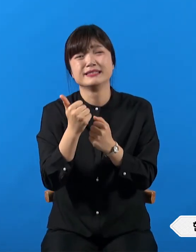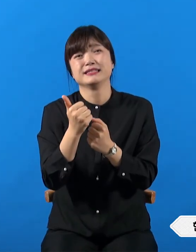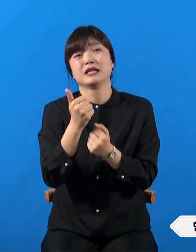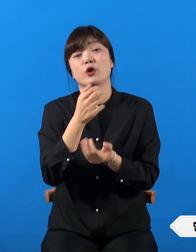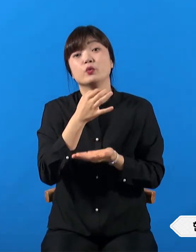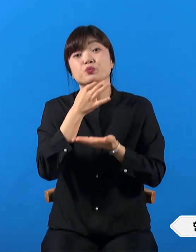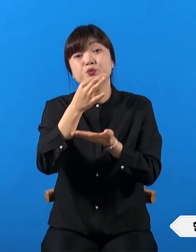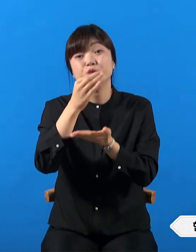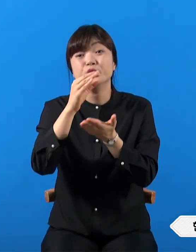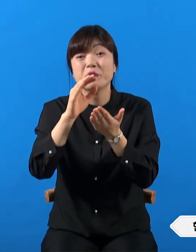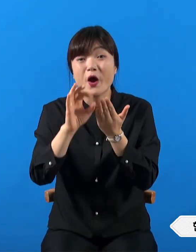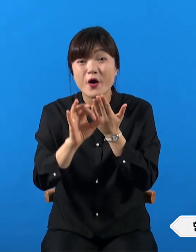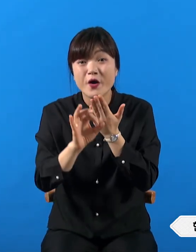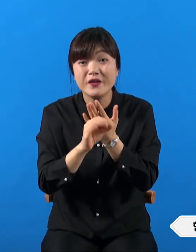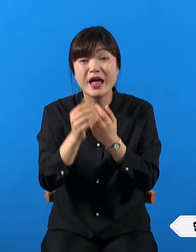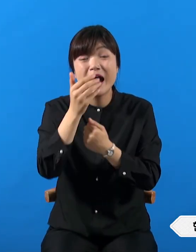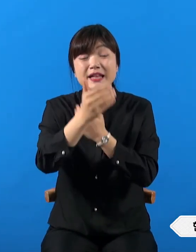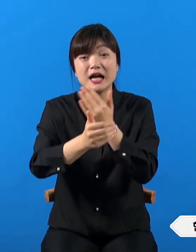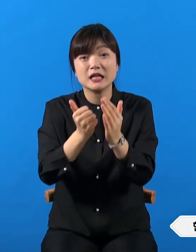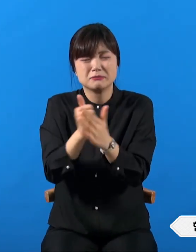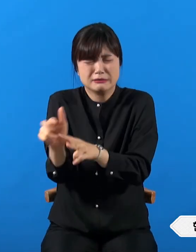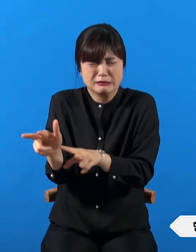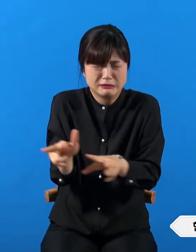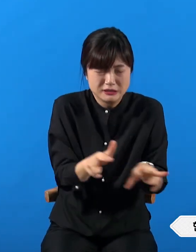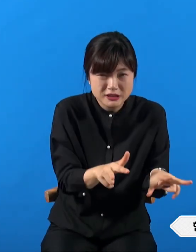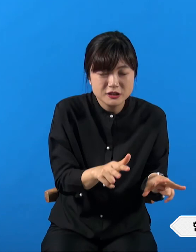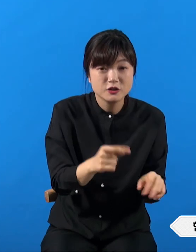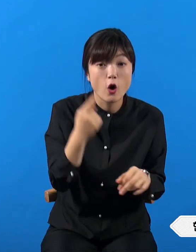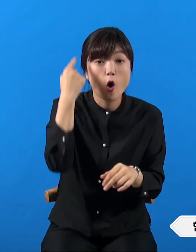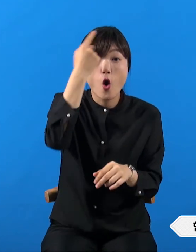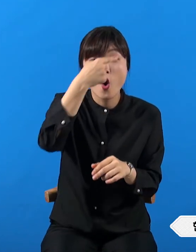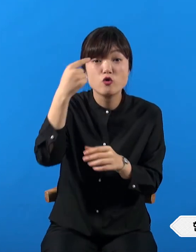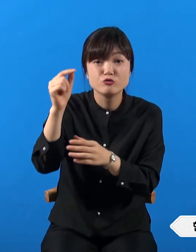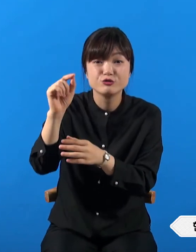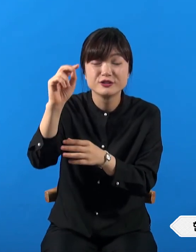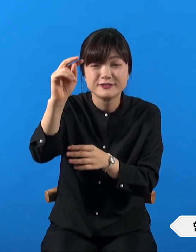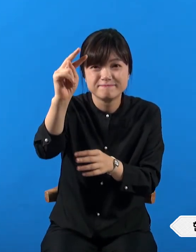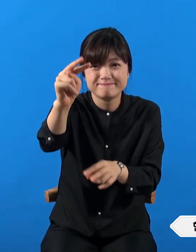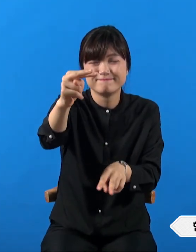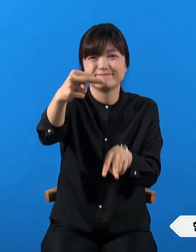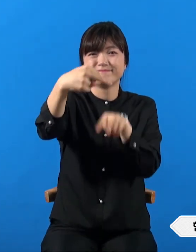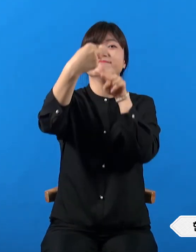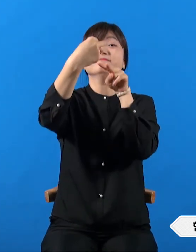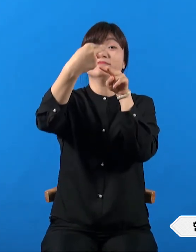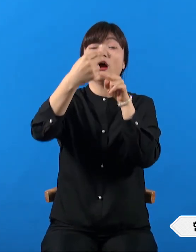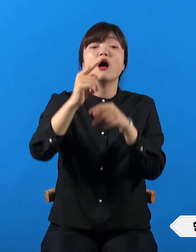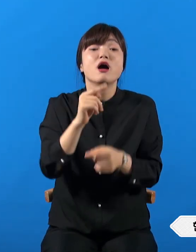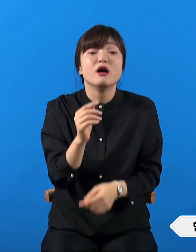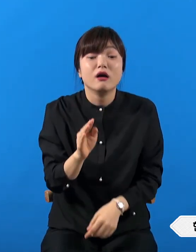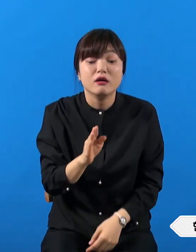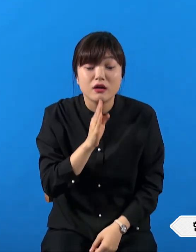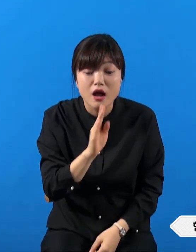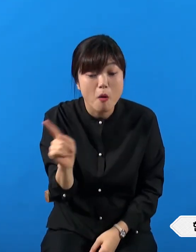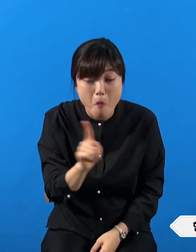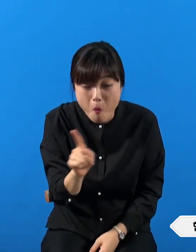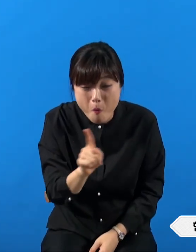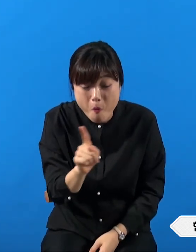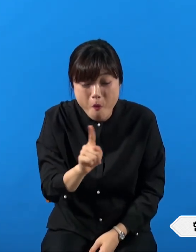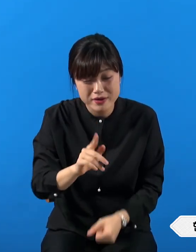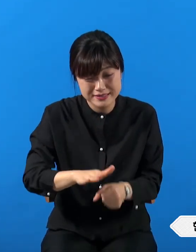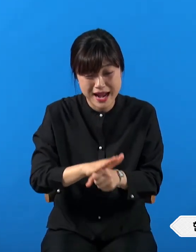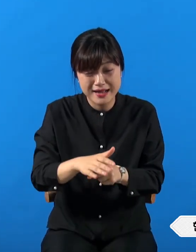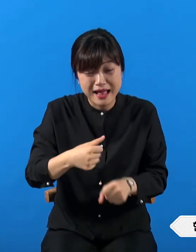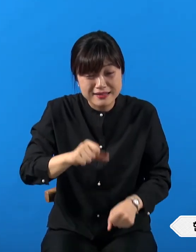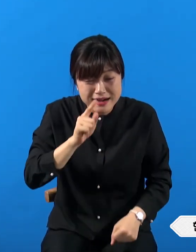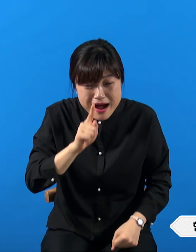아버지 부르기만 하면 하나님은 즉시로 그 낯을 우리를 향해서 돌리십니다. 그래, 내 사랑하는